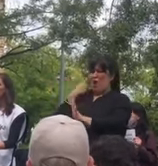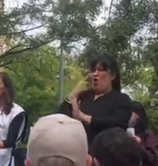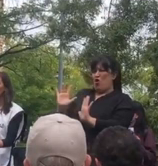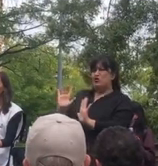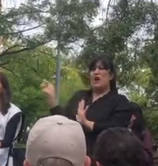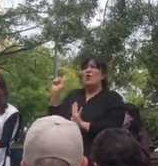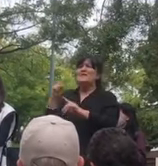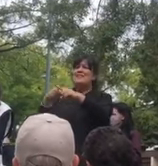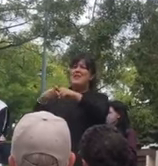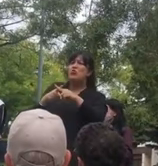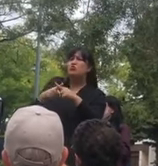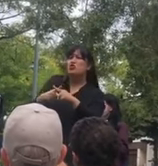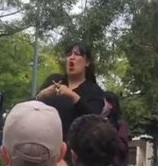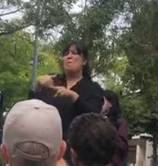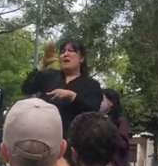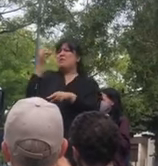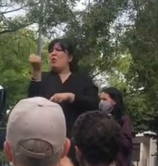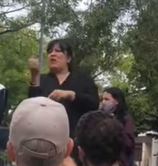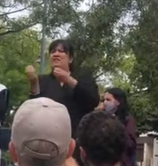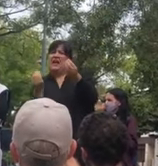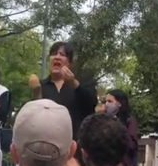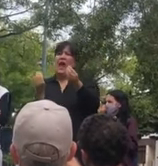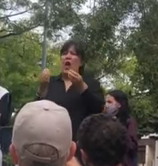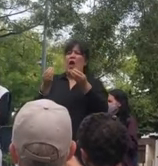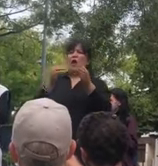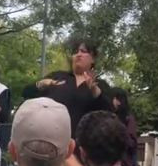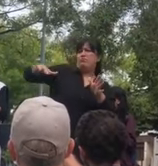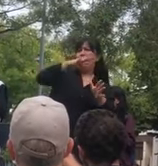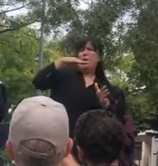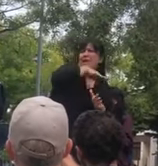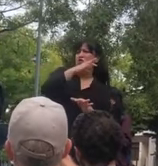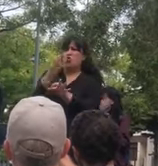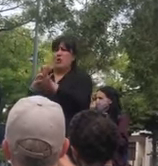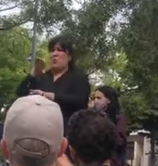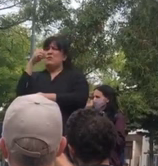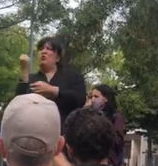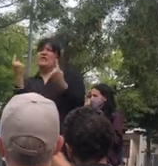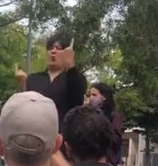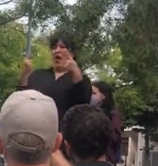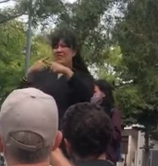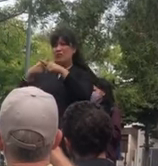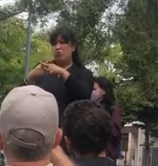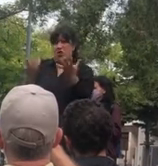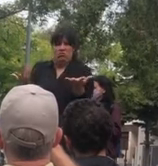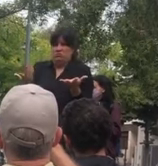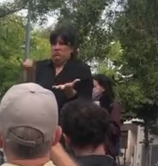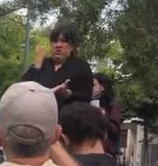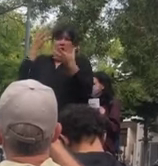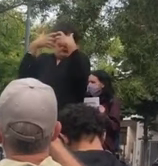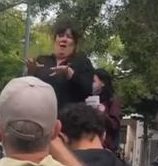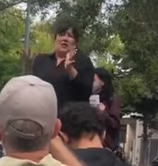acá no hay una discusión de qué es más importante, si la ruta del vino, la educación, etc. Esa discusión se cae.